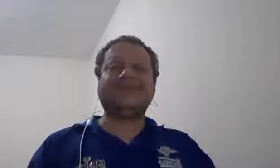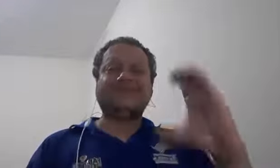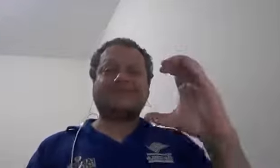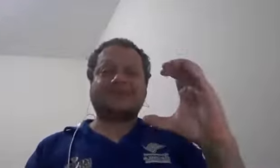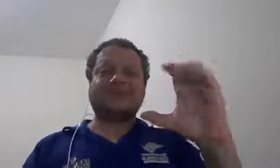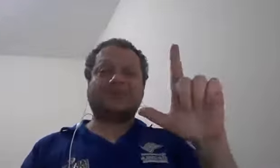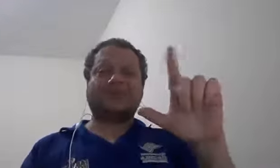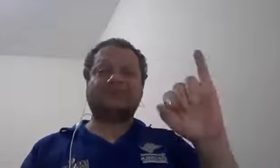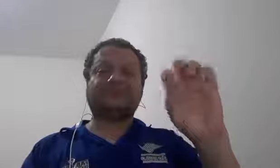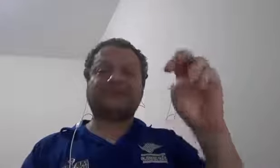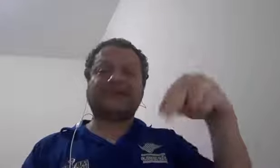Estação